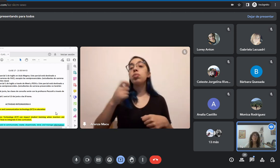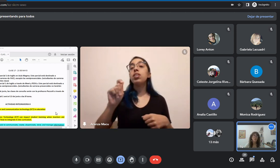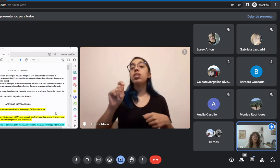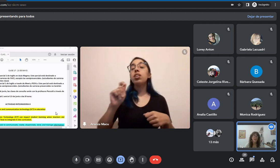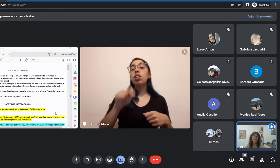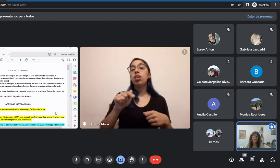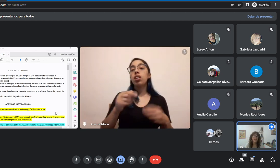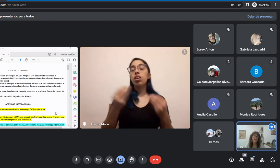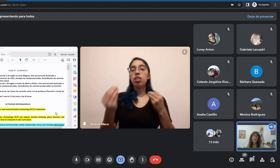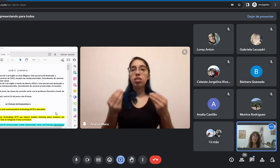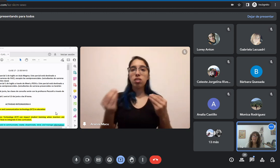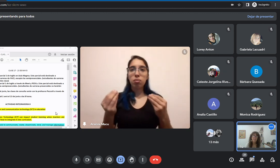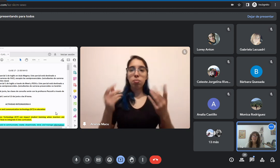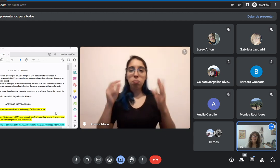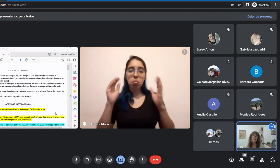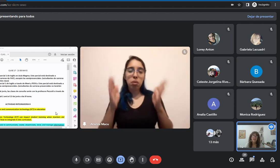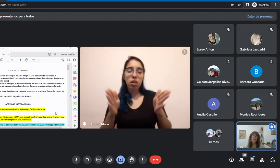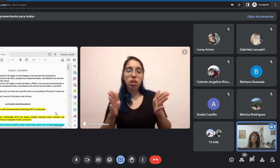estructura